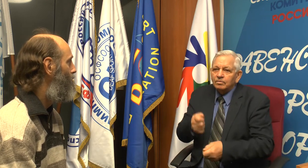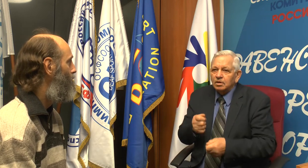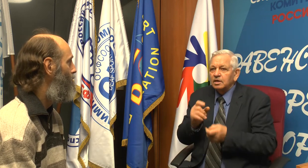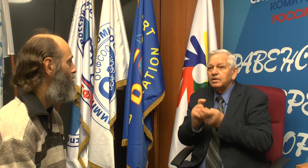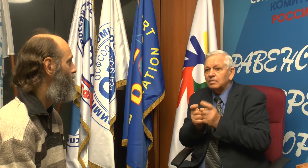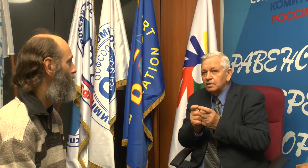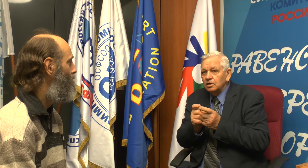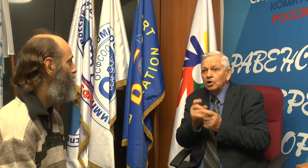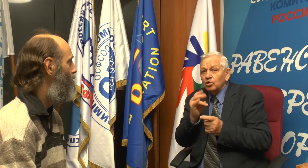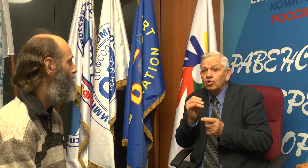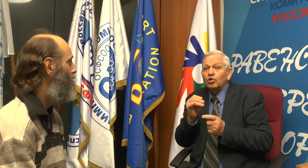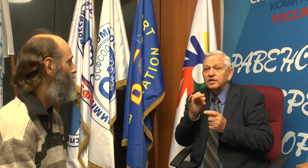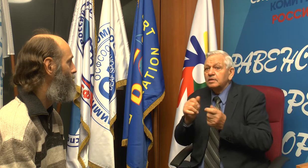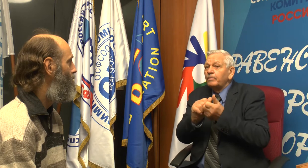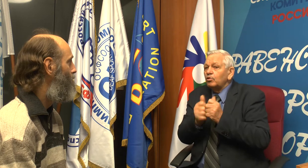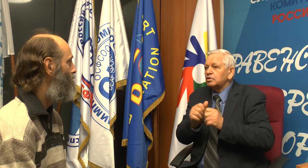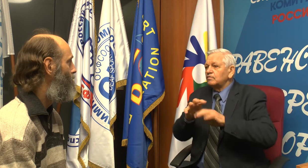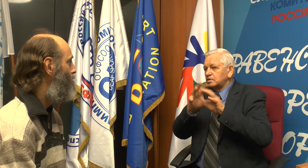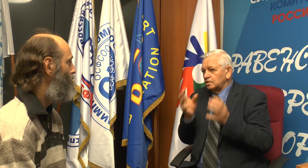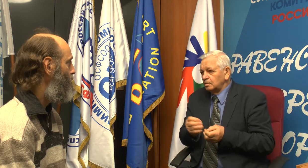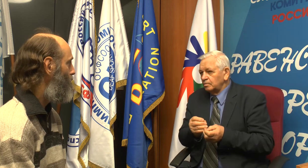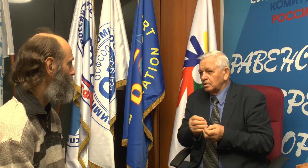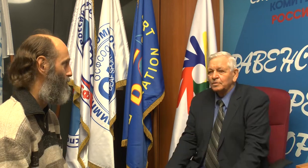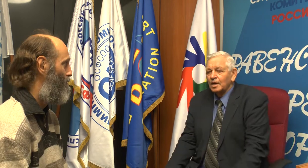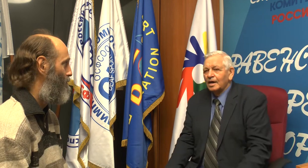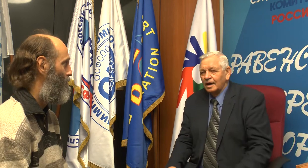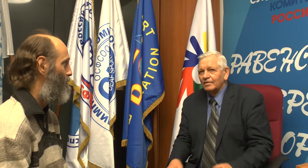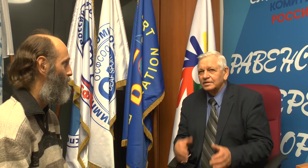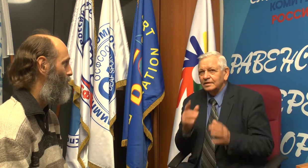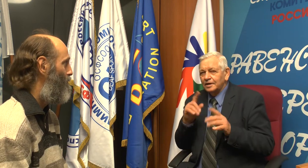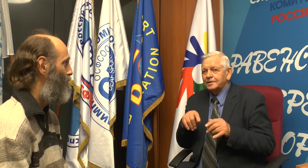и борьбы, но и спорта в целом. Вы знаете,